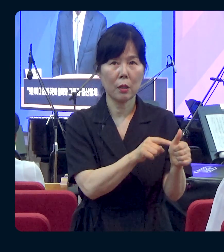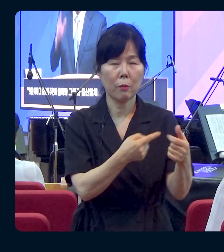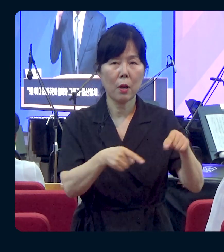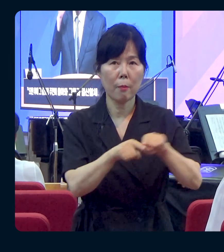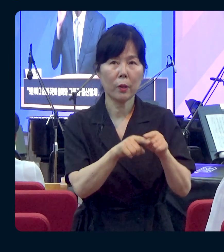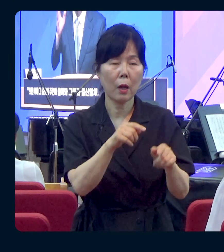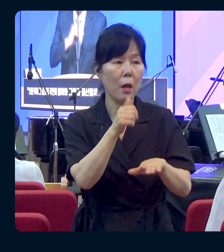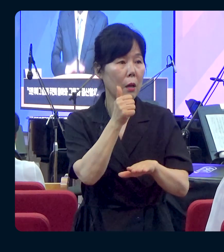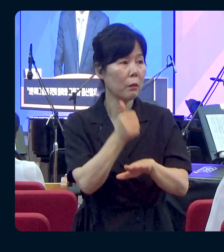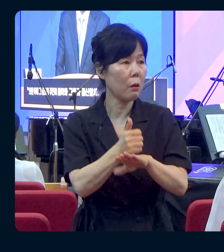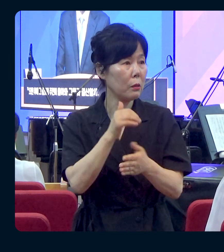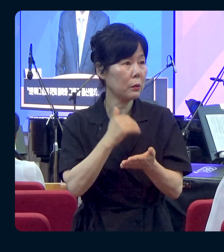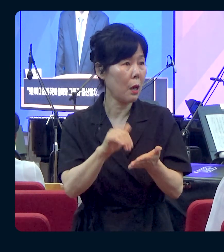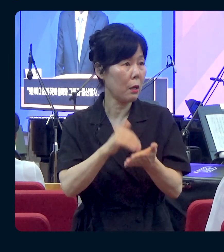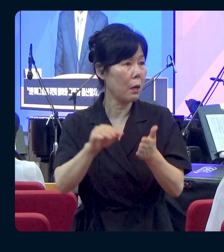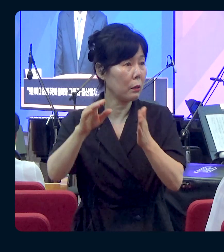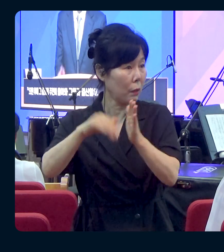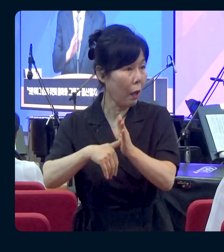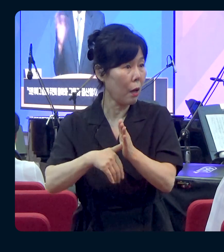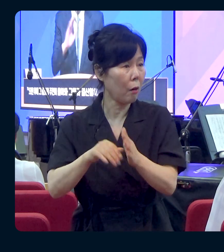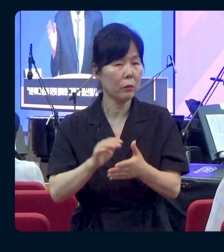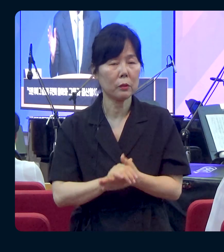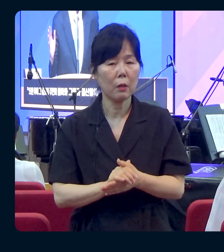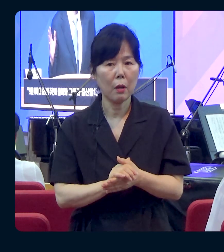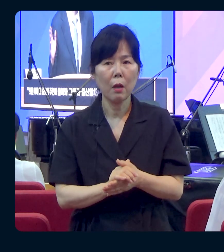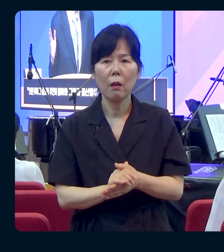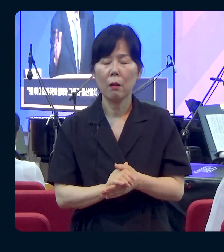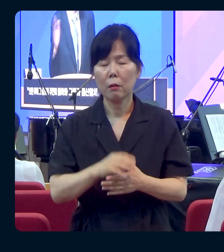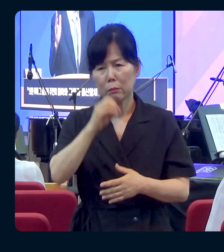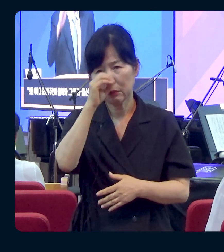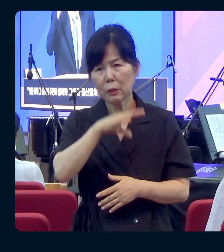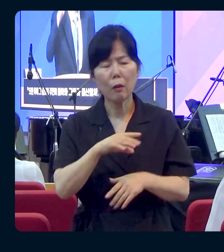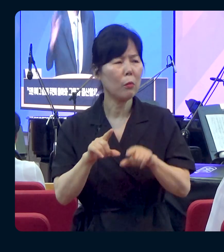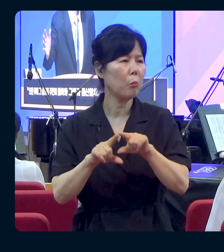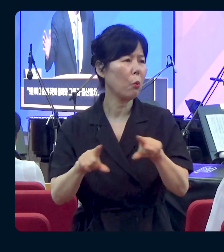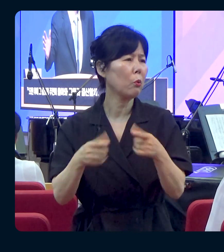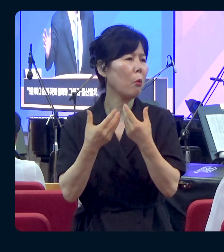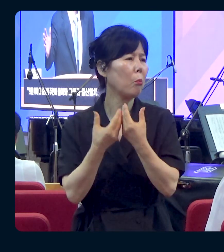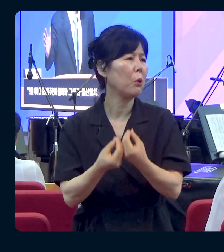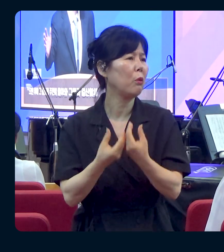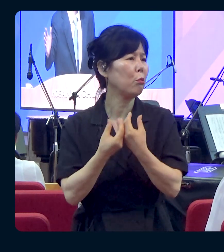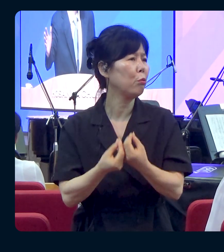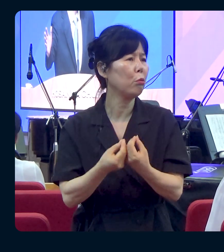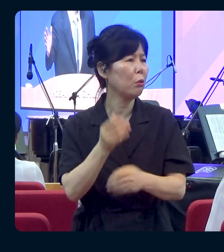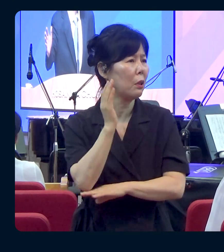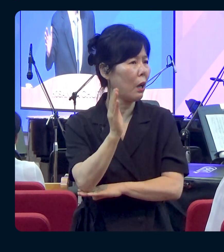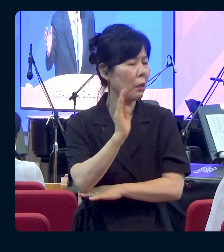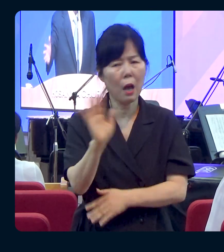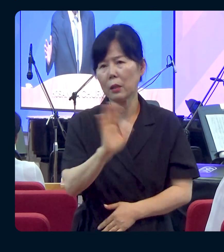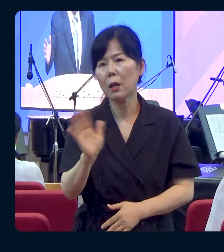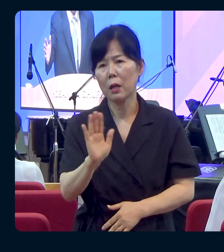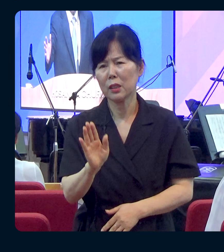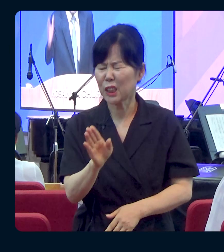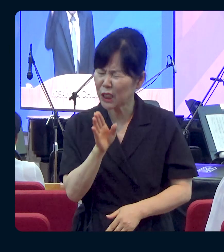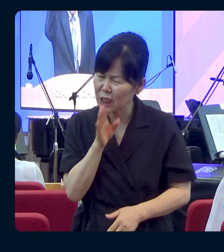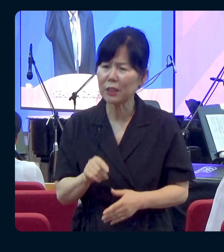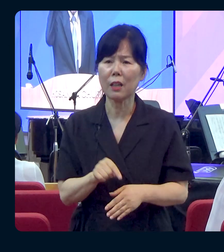그들과 결산할세 라고 말씀하신 것은요 그냥 비유가 아니에요. 이건 그야말로